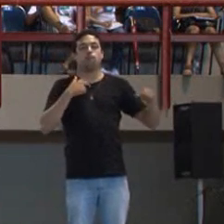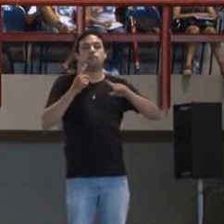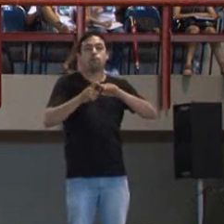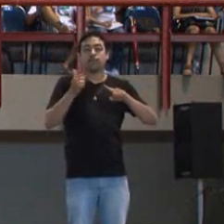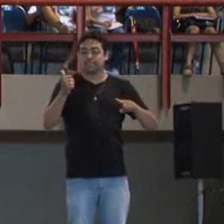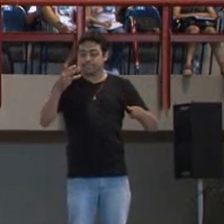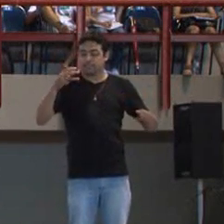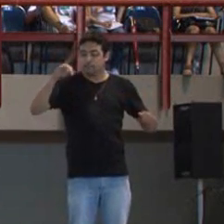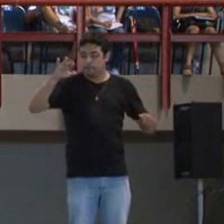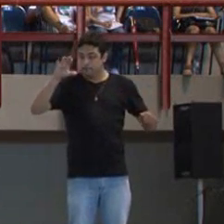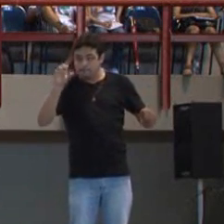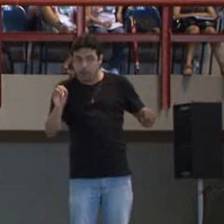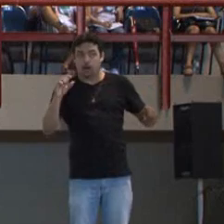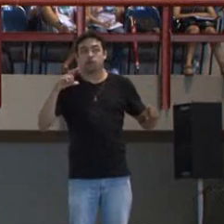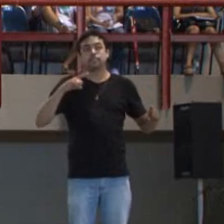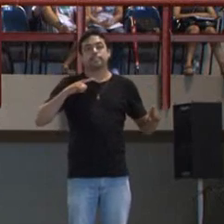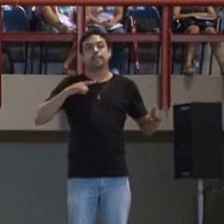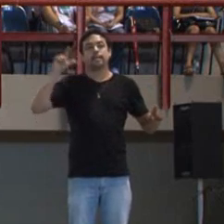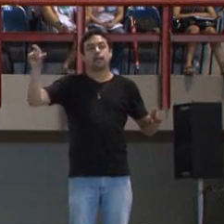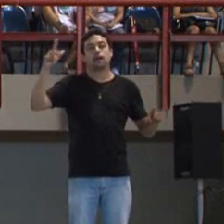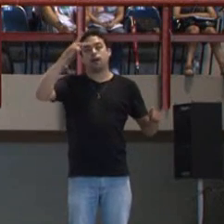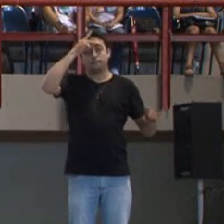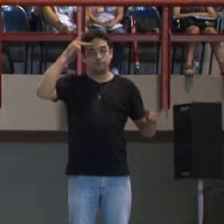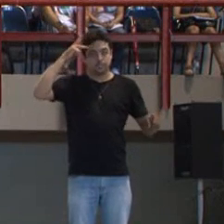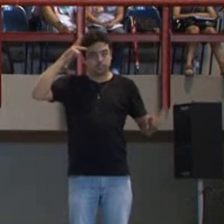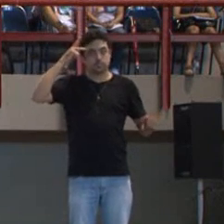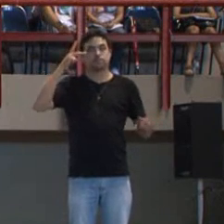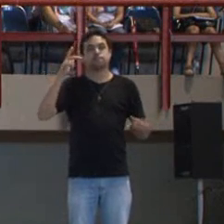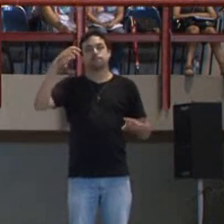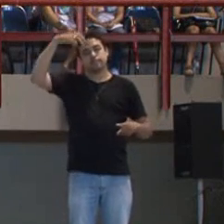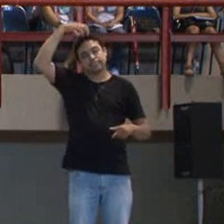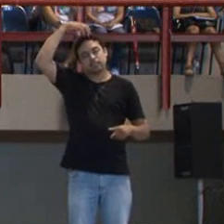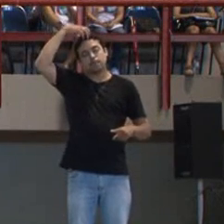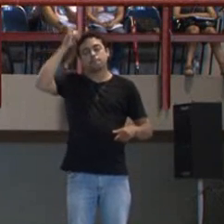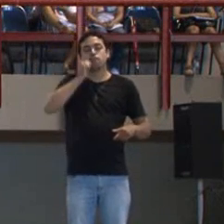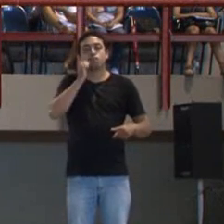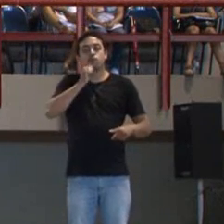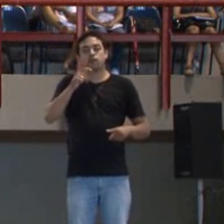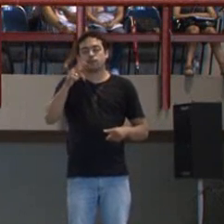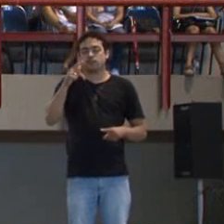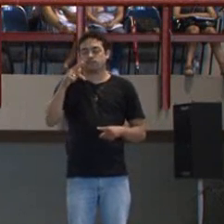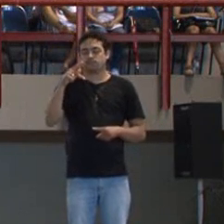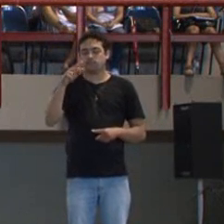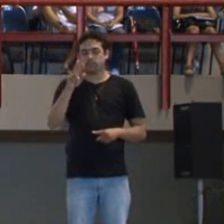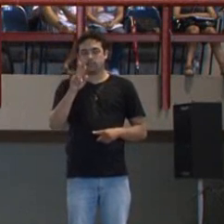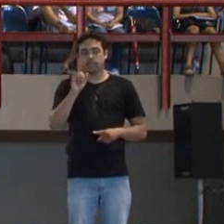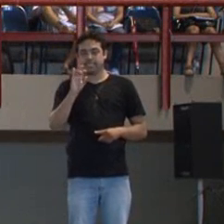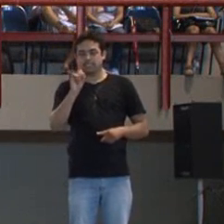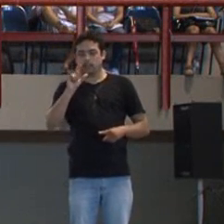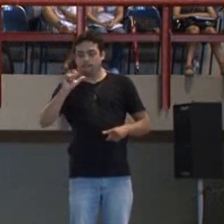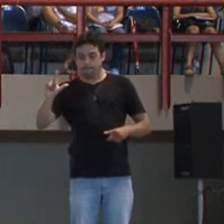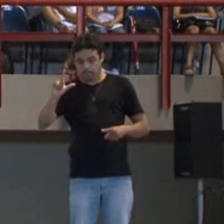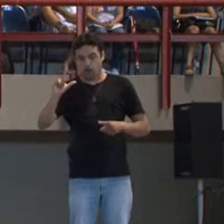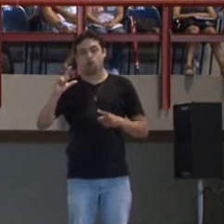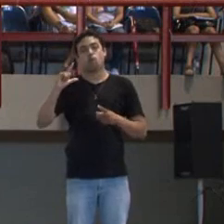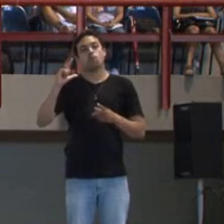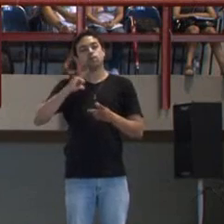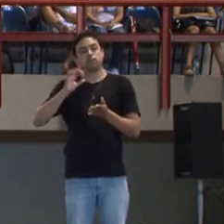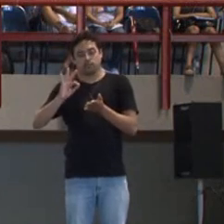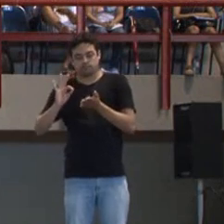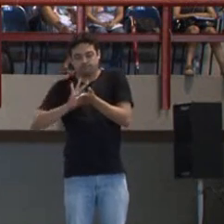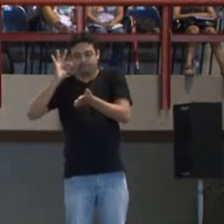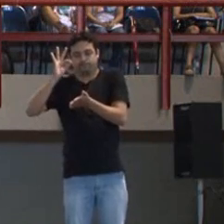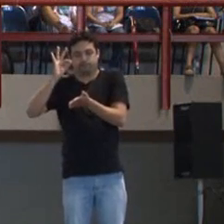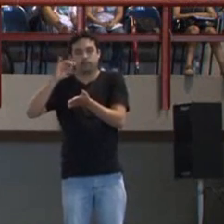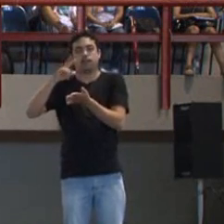dia 13 de maio, a simpática da princesa Isabel assinou uma lei áurea que não beneficiava ninguém. Que não inseria nenhum negro